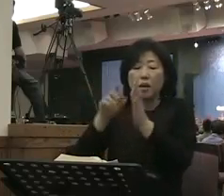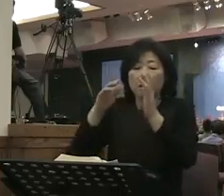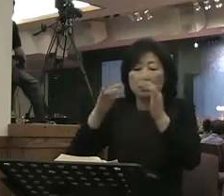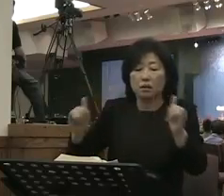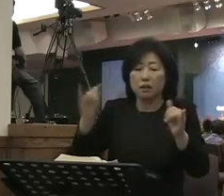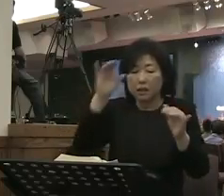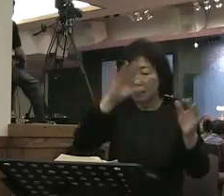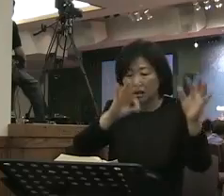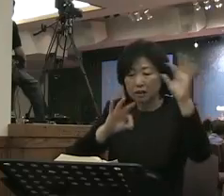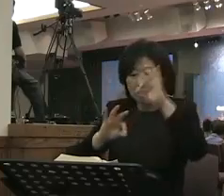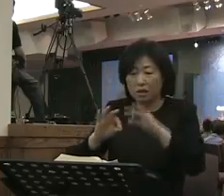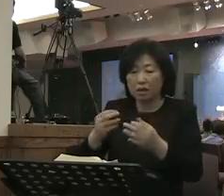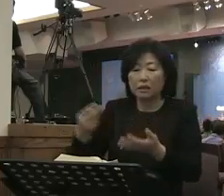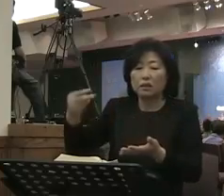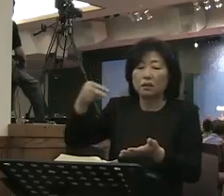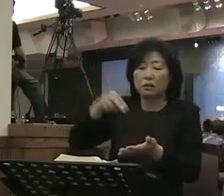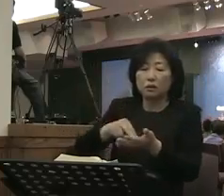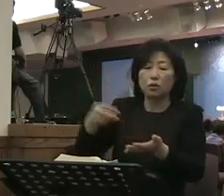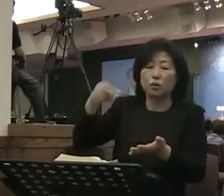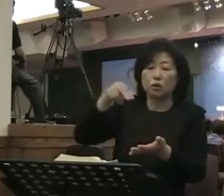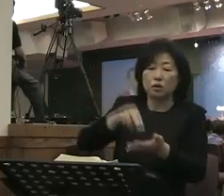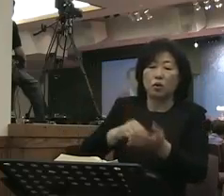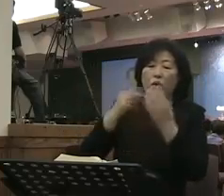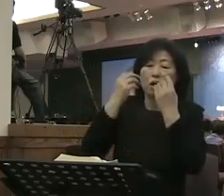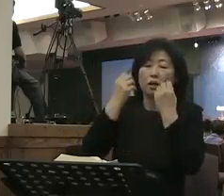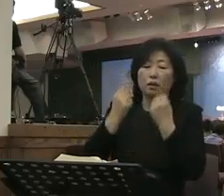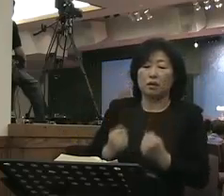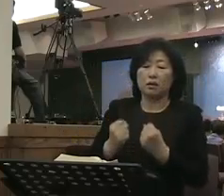백성들을 찾아 일으키시고 계신다는 것입니다.